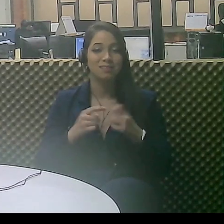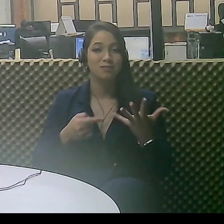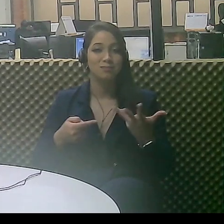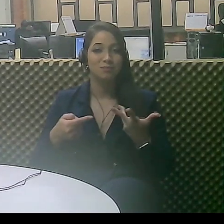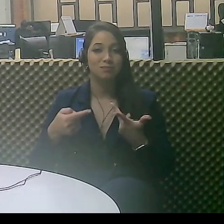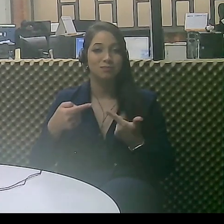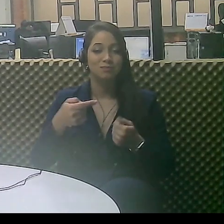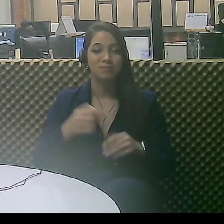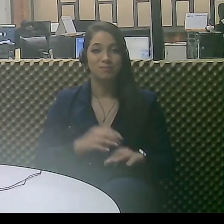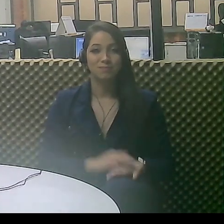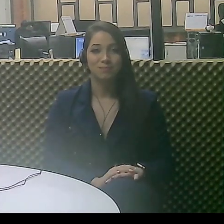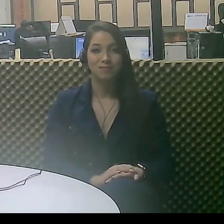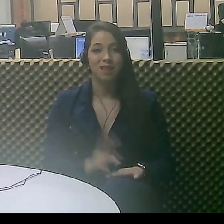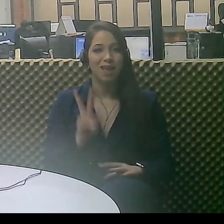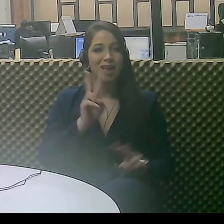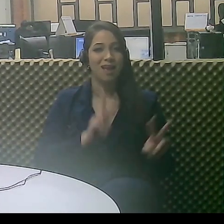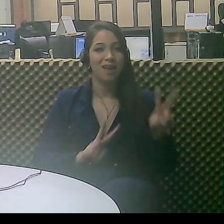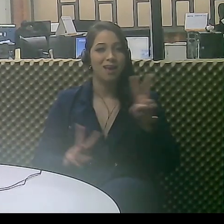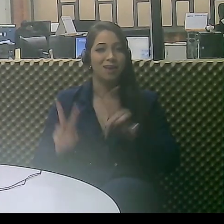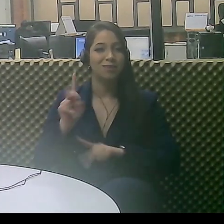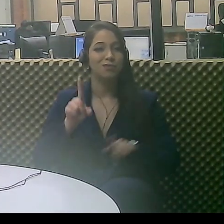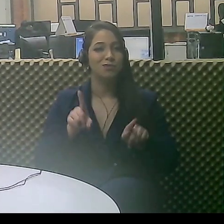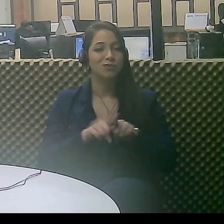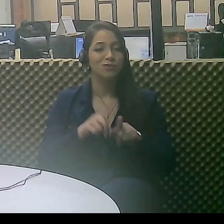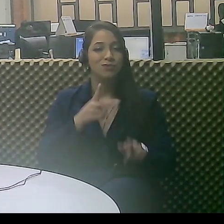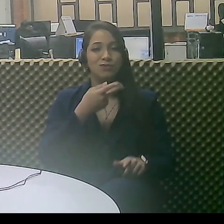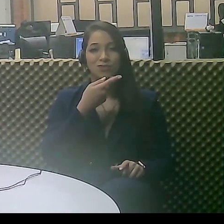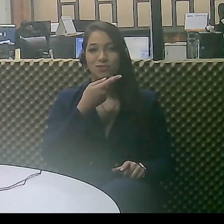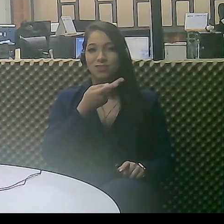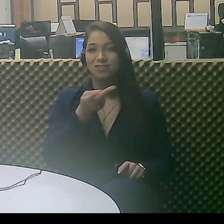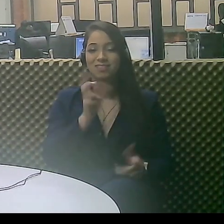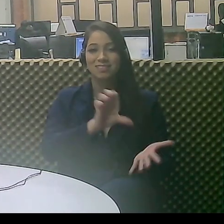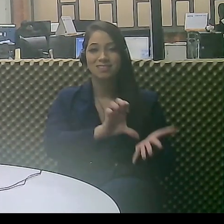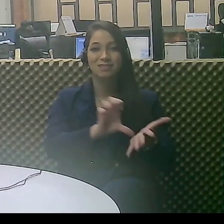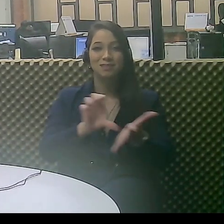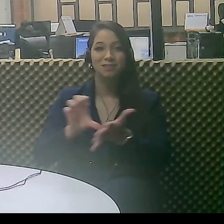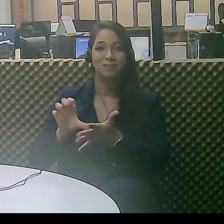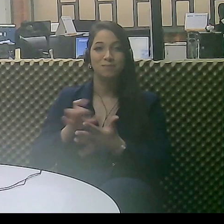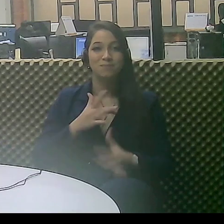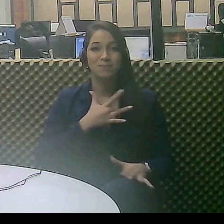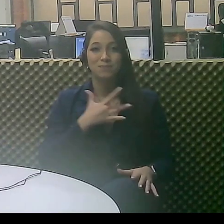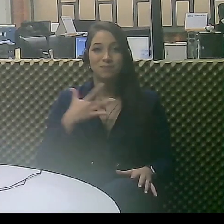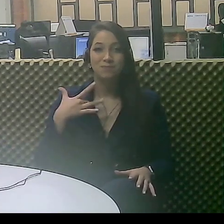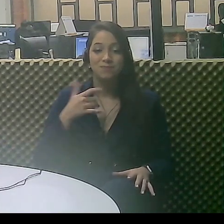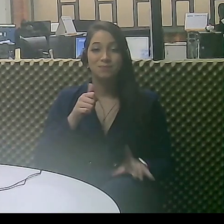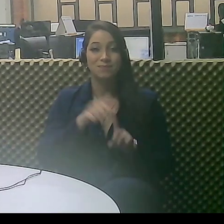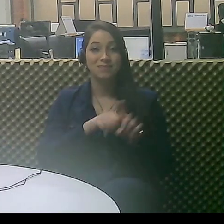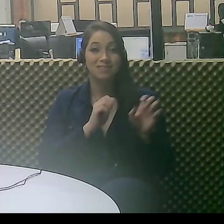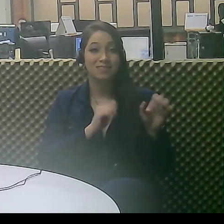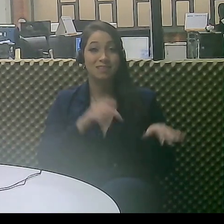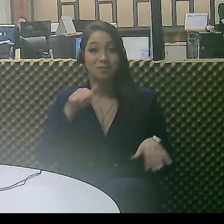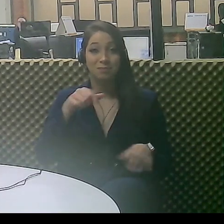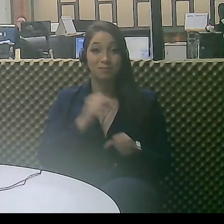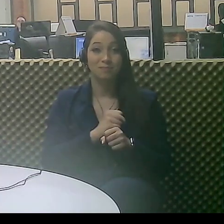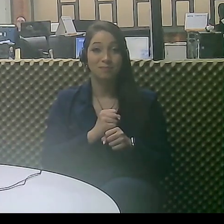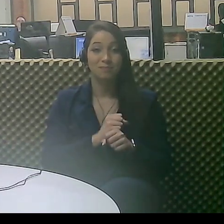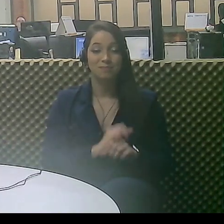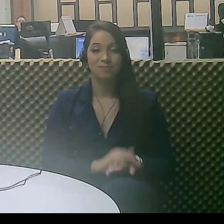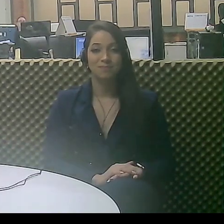outros A análise também contou com visita às unidades de saúde em setembro deste